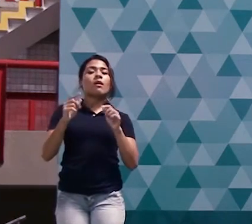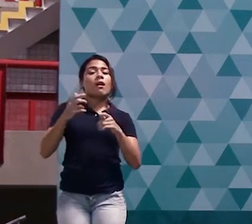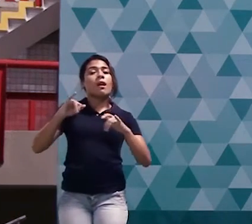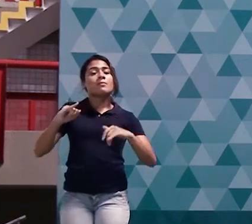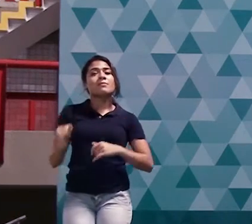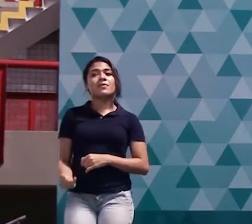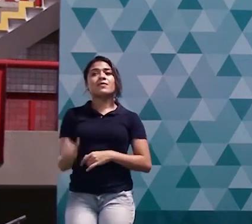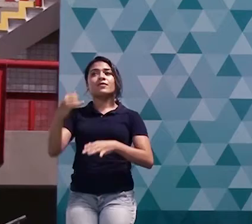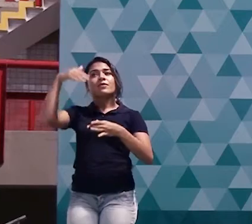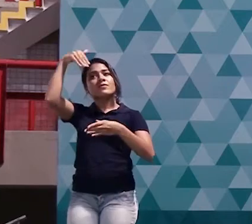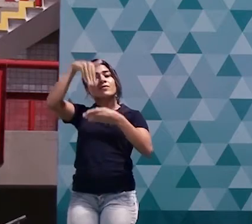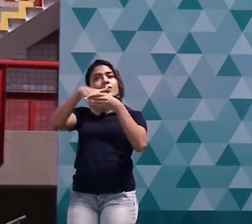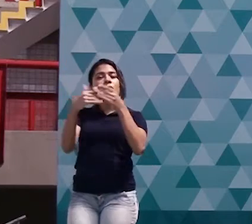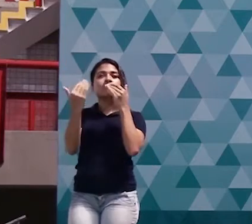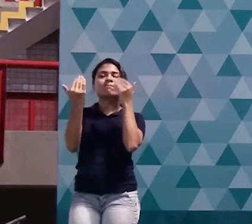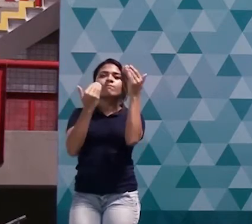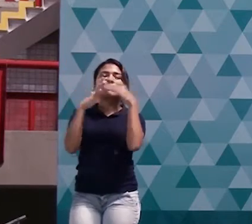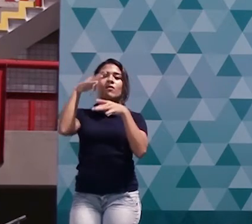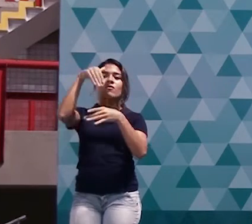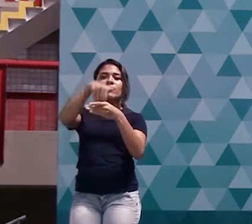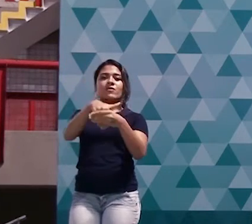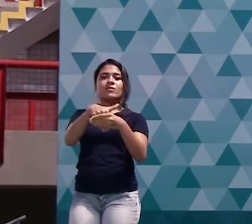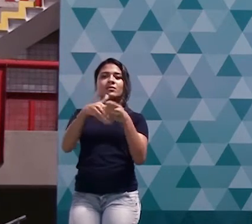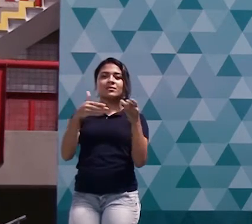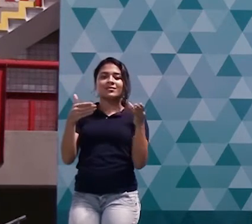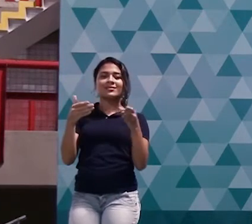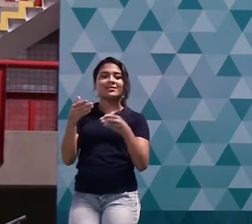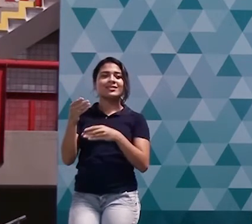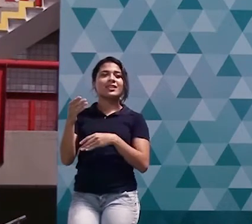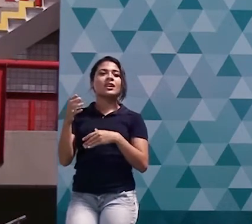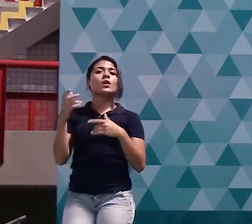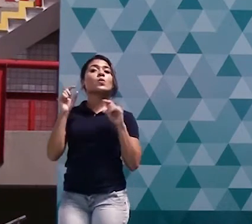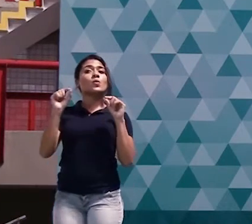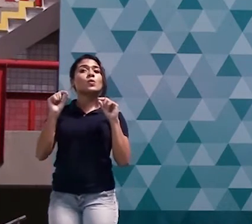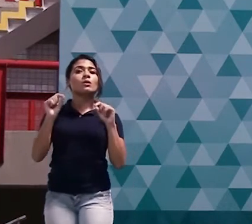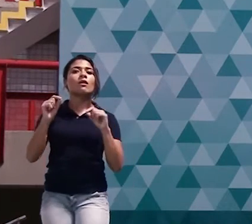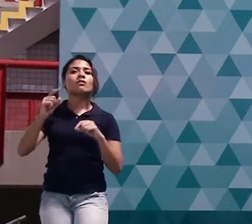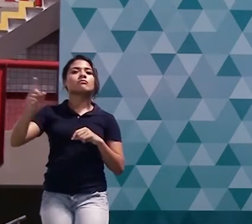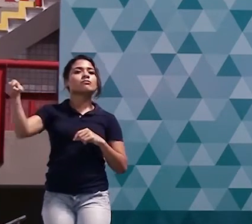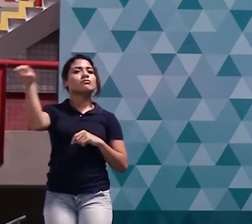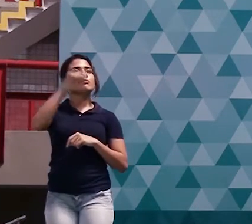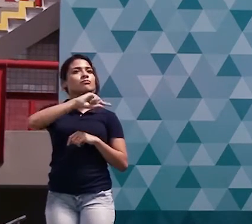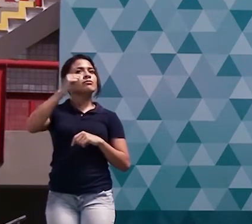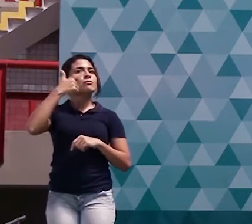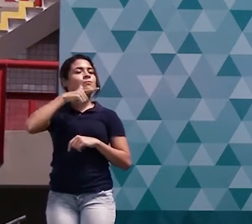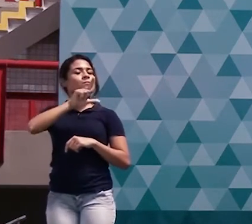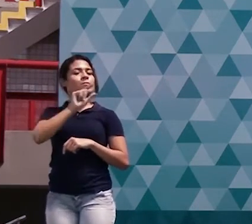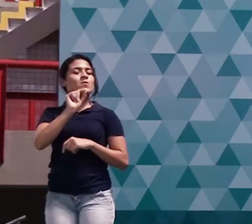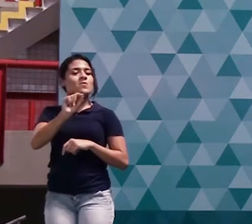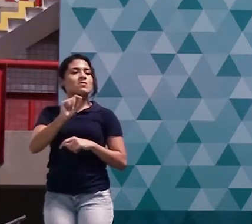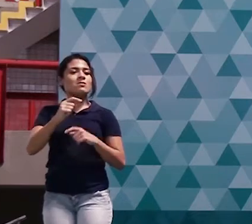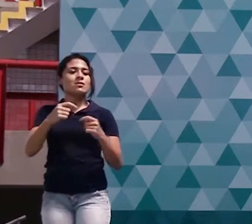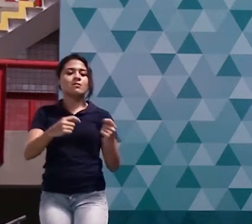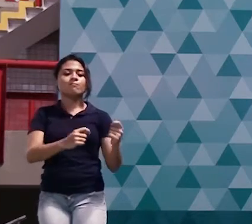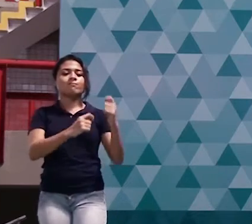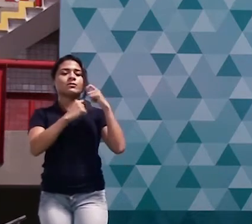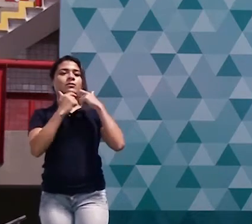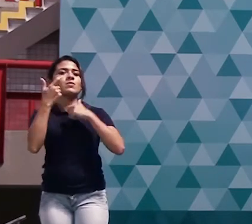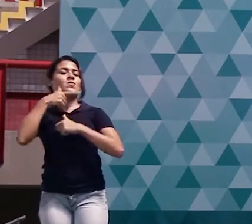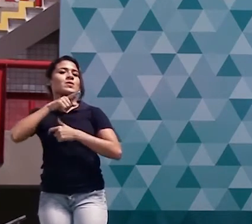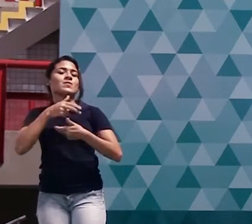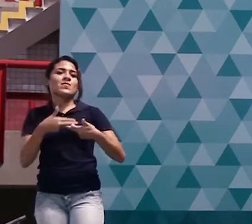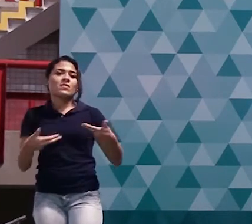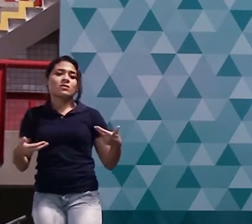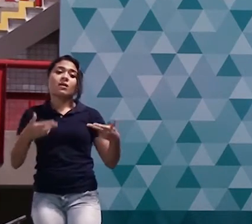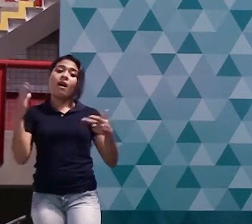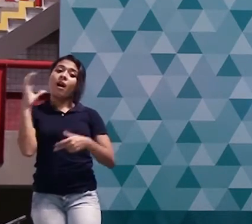gente tem. Como diria então lá o Legião Urbana, mas agora chegou a nossa vez. Vamos cuspir de volta o lixo em cima de